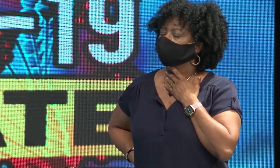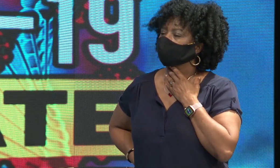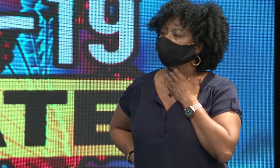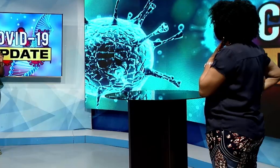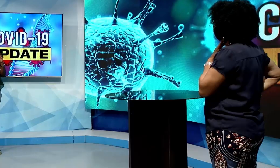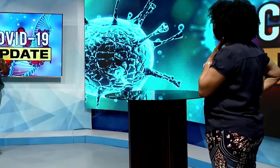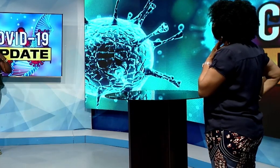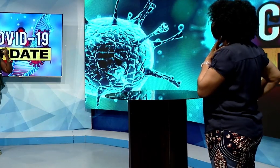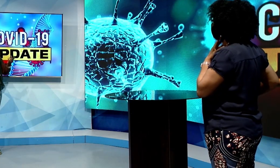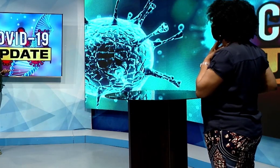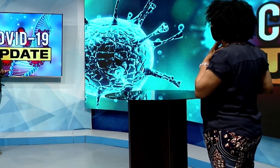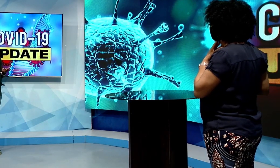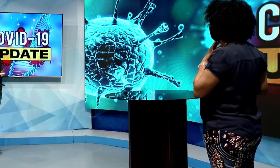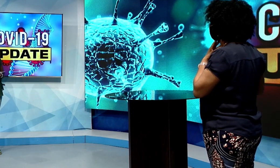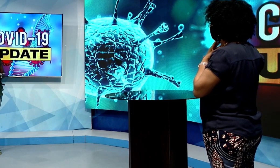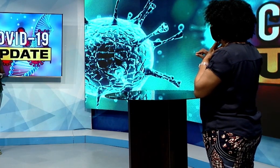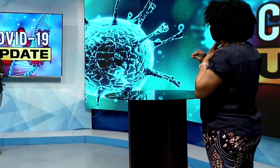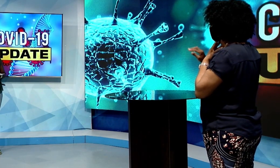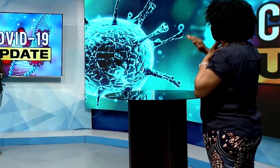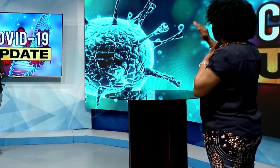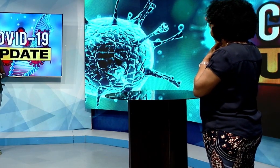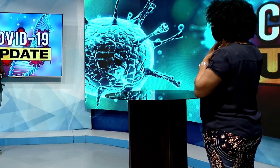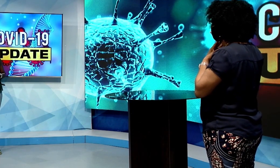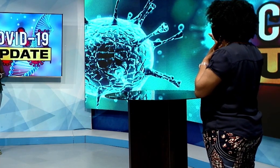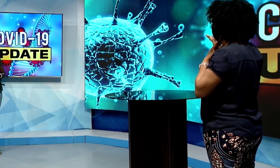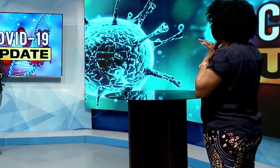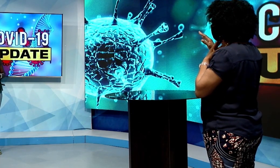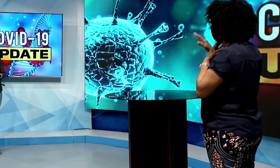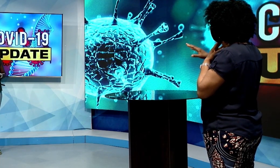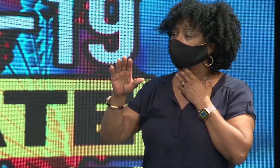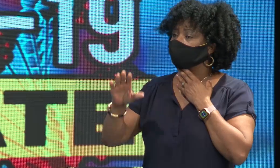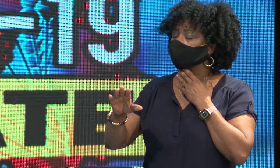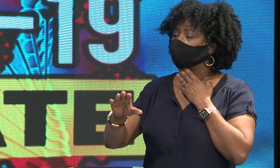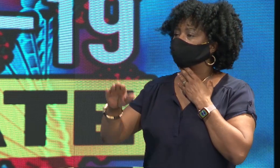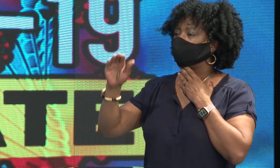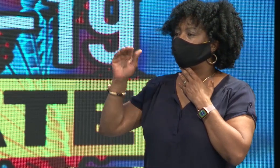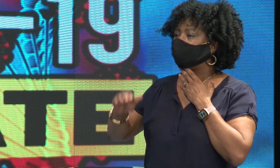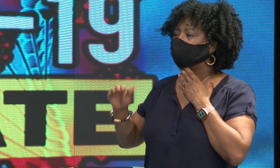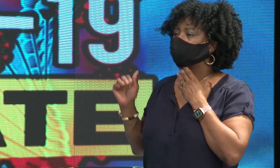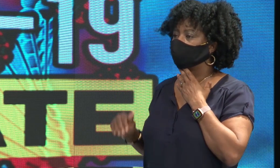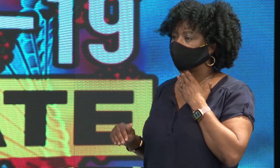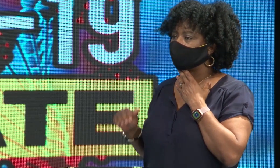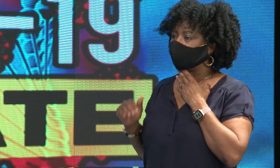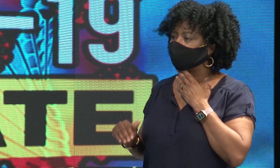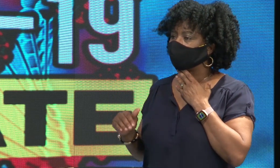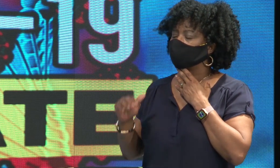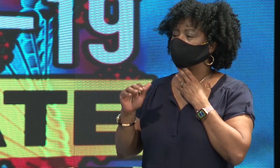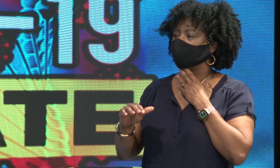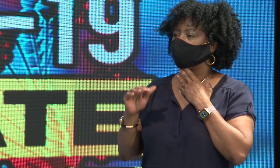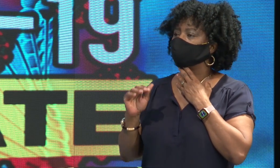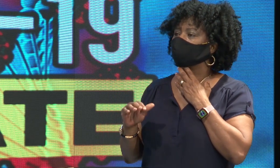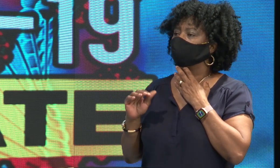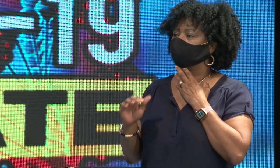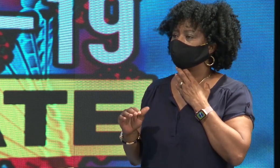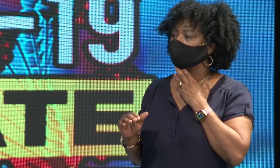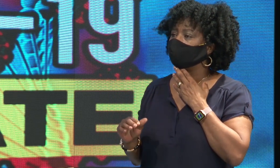is jullie target nu? Ons target is op dit moment geen eindbedrag. Onze target is de medische zorg hier in